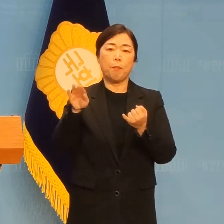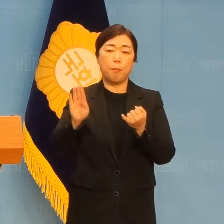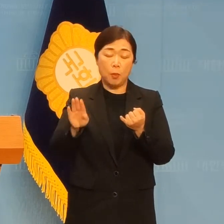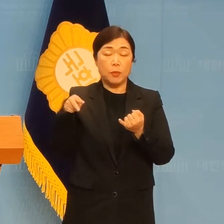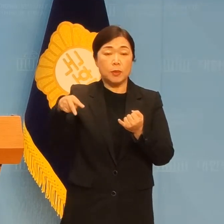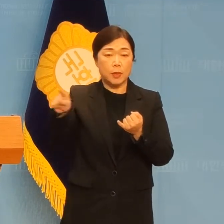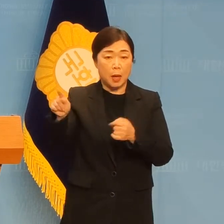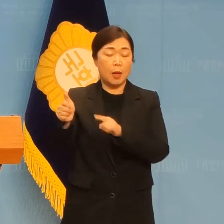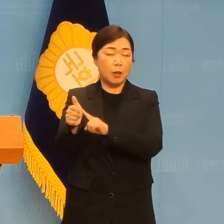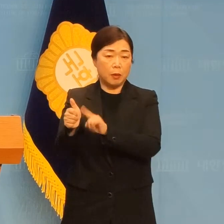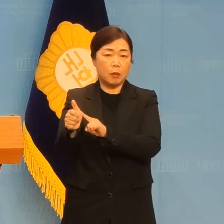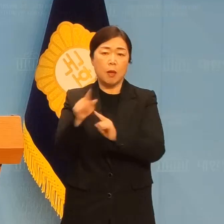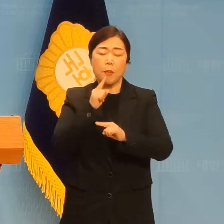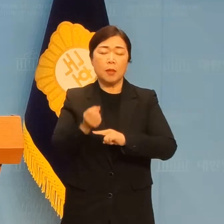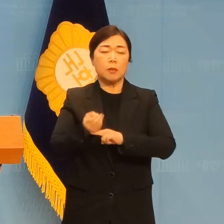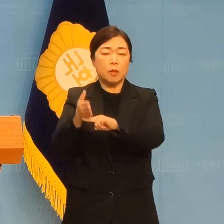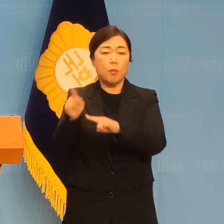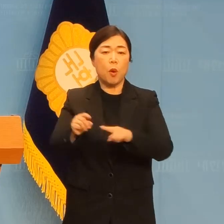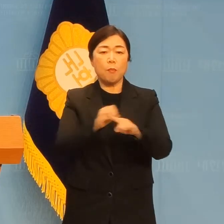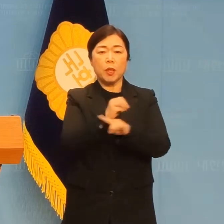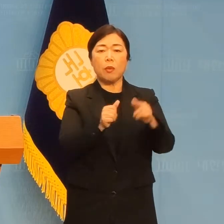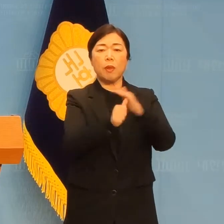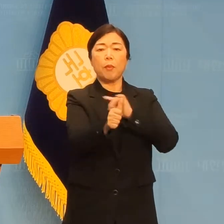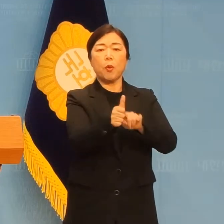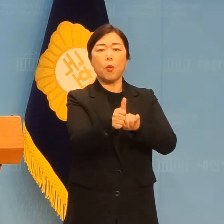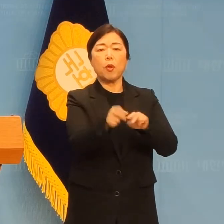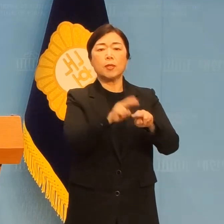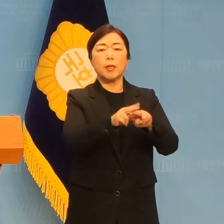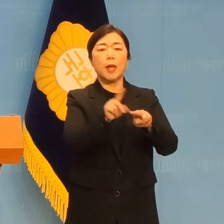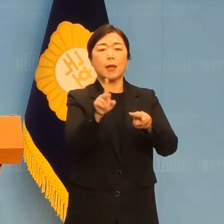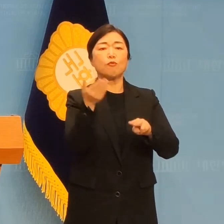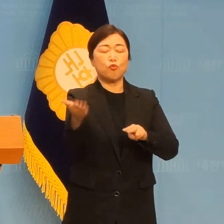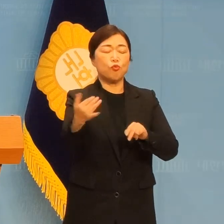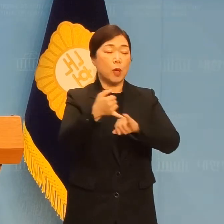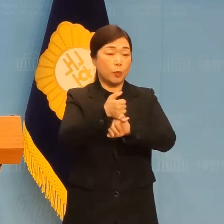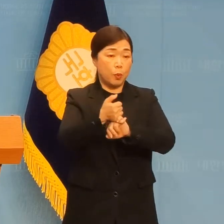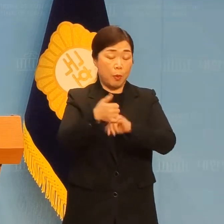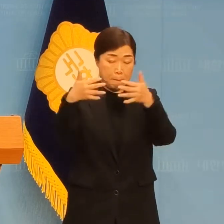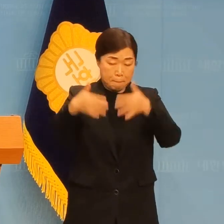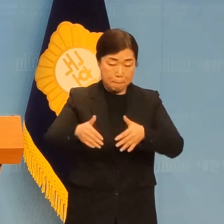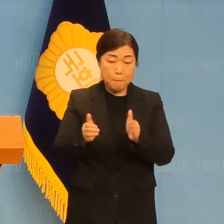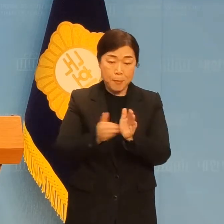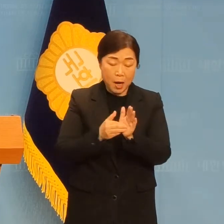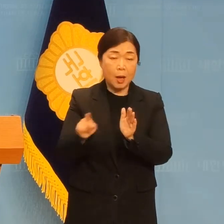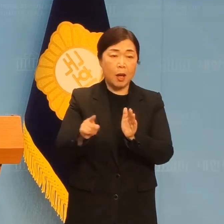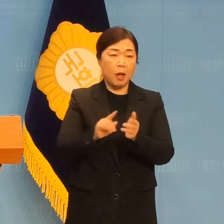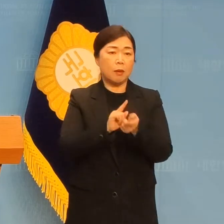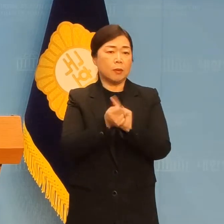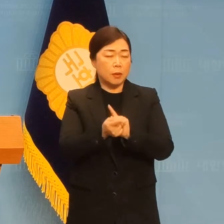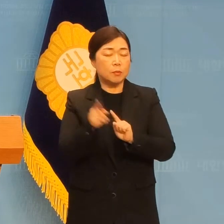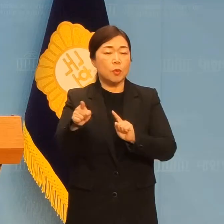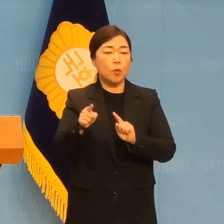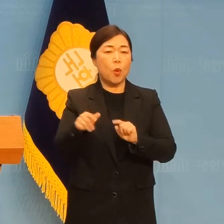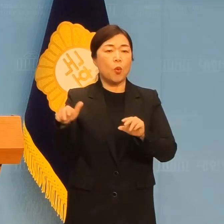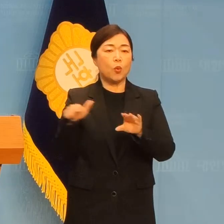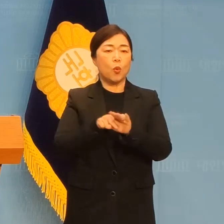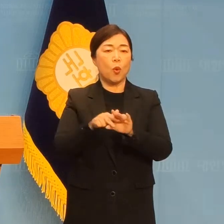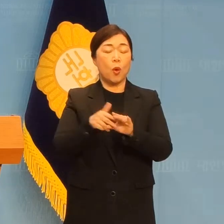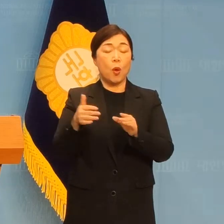한석을 보장하겠다고 약속한 정황이 드러났습니다. 그 대가로 통일교 조직이